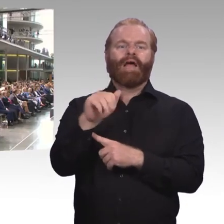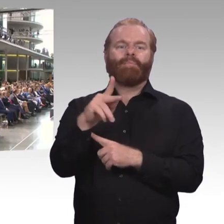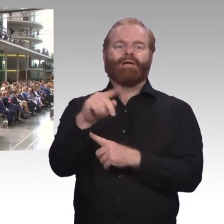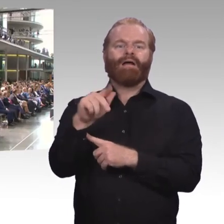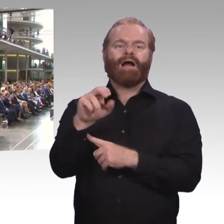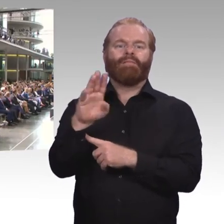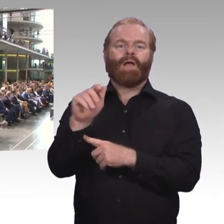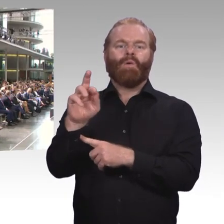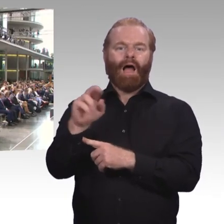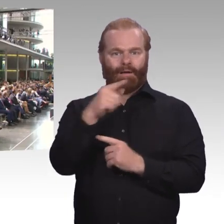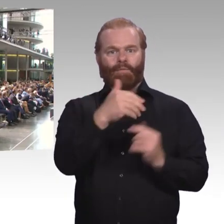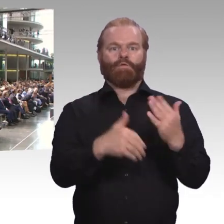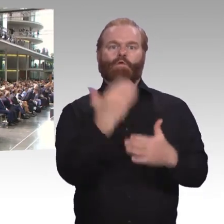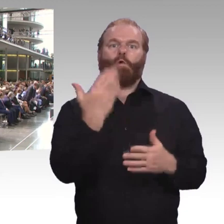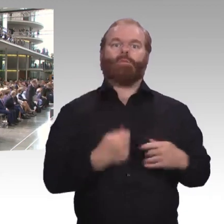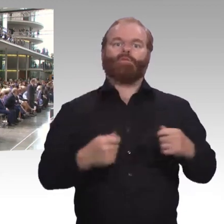Mikrofon zu kommen.